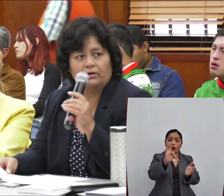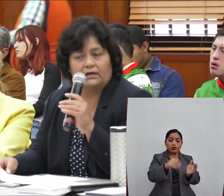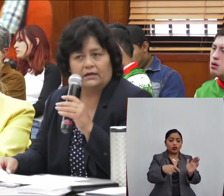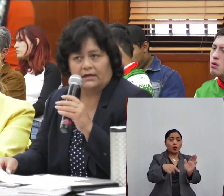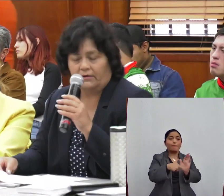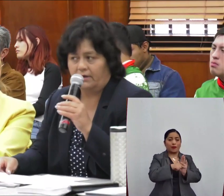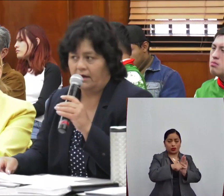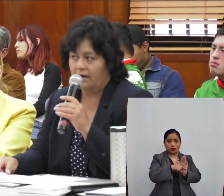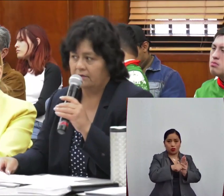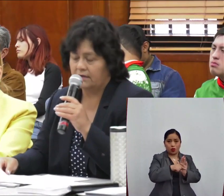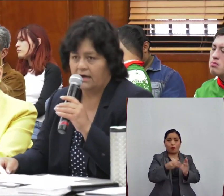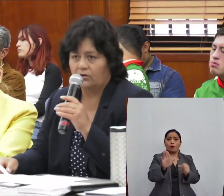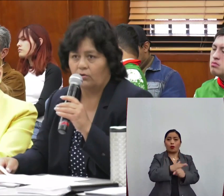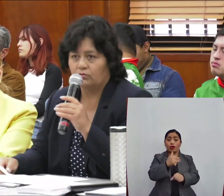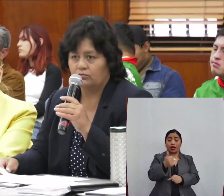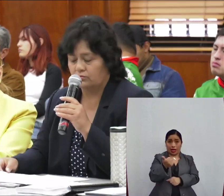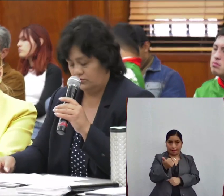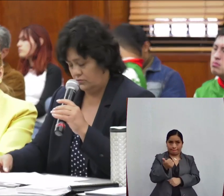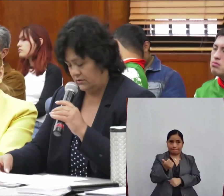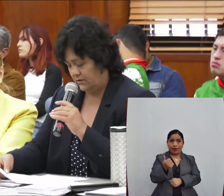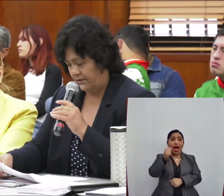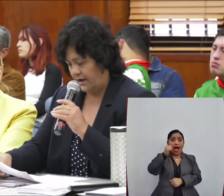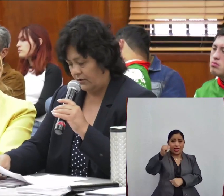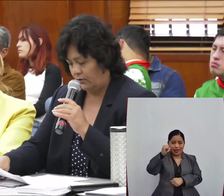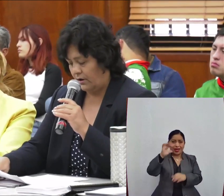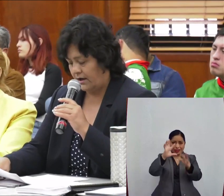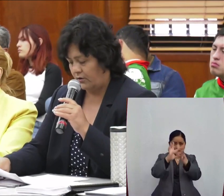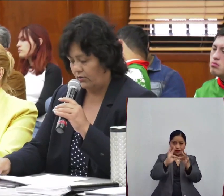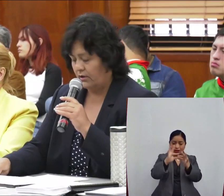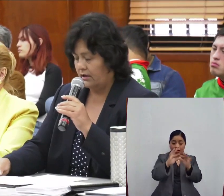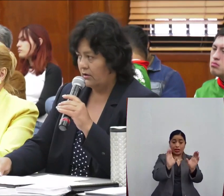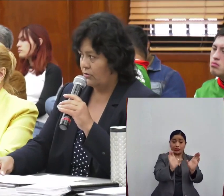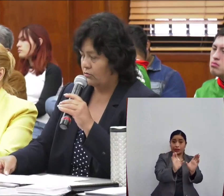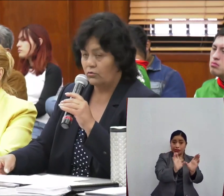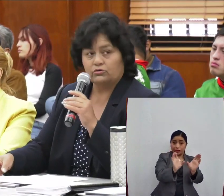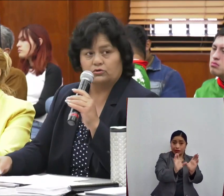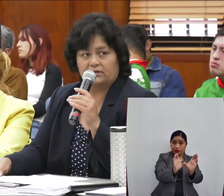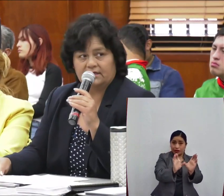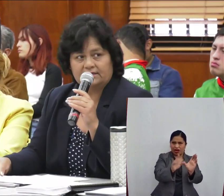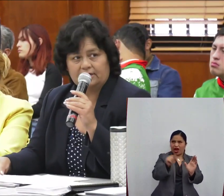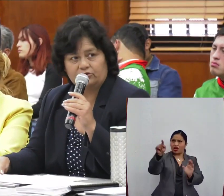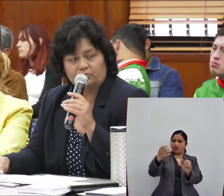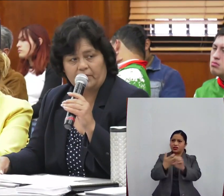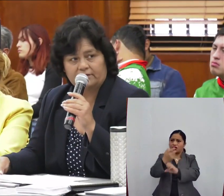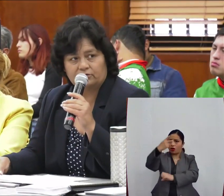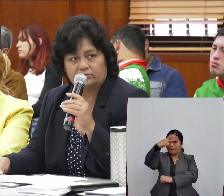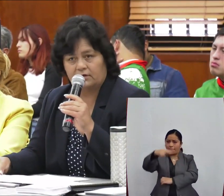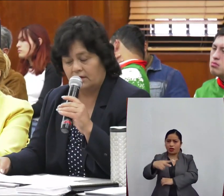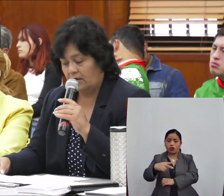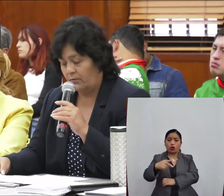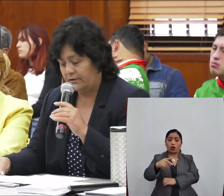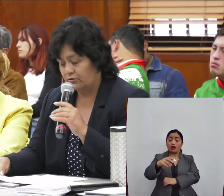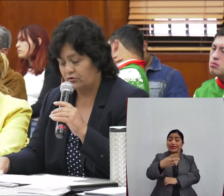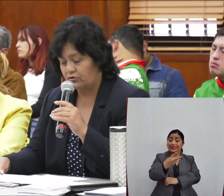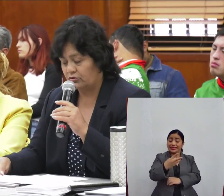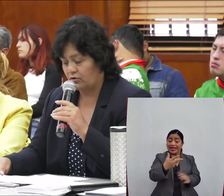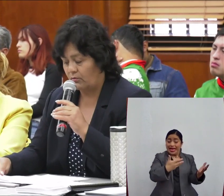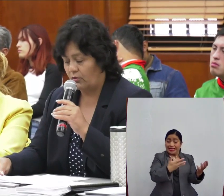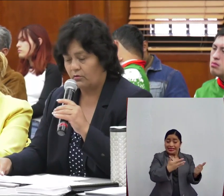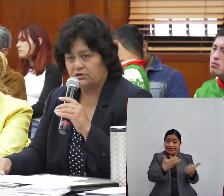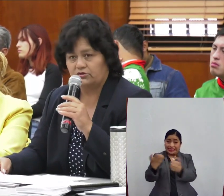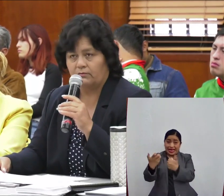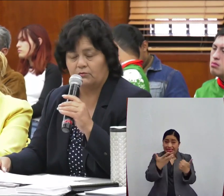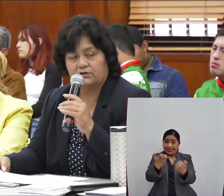mencionó que habían sacado un certificado en Coacalco con un costo de 600 pesos, pues nosotros